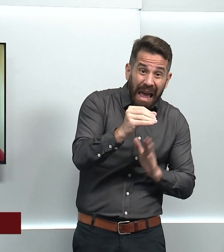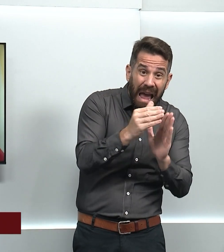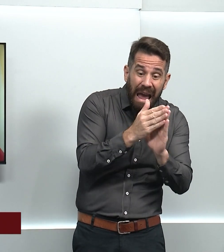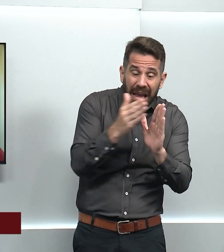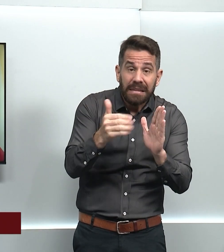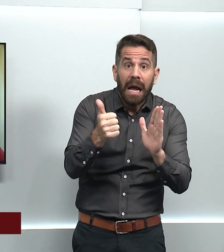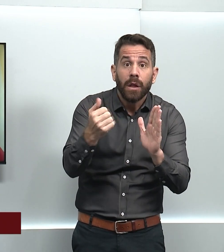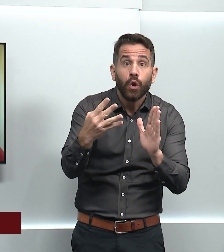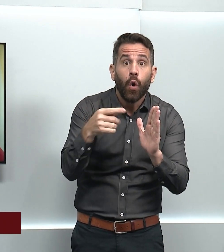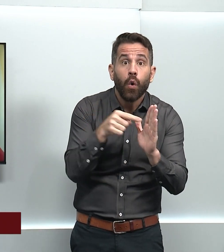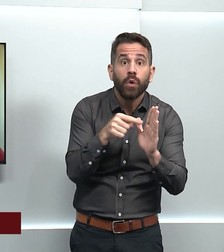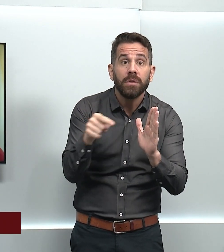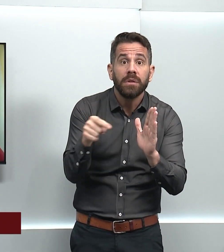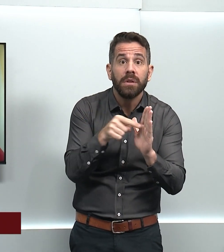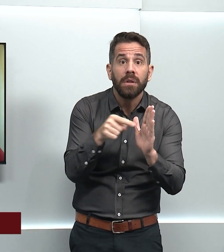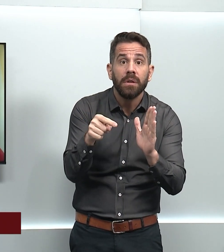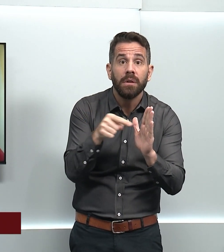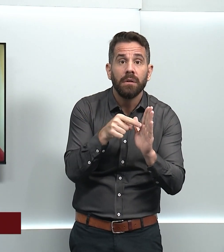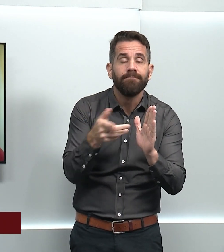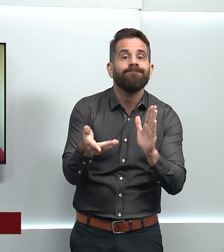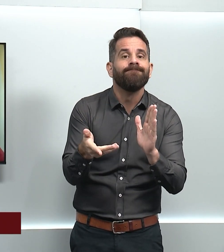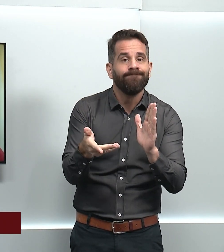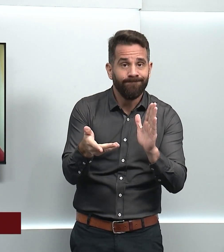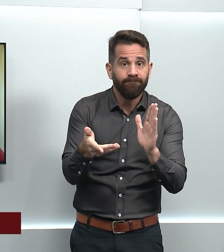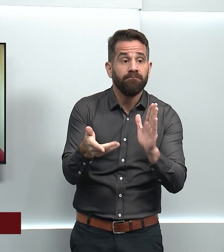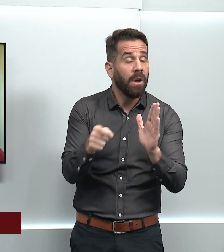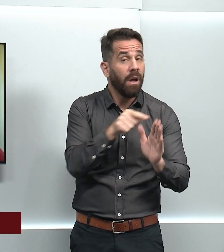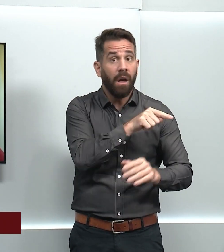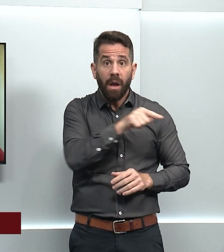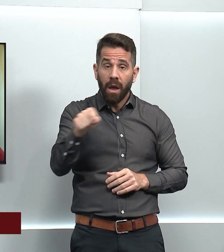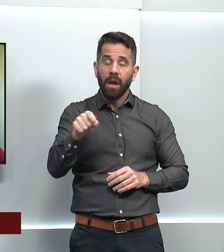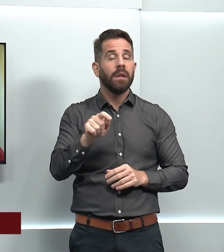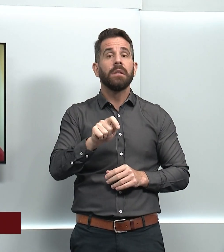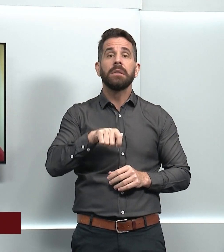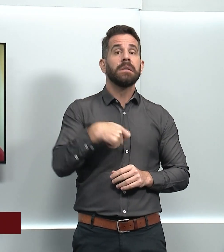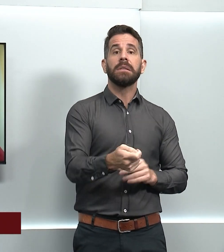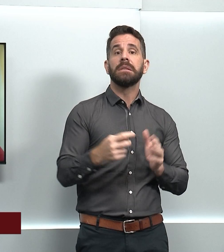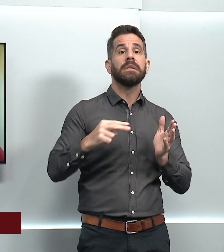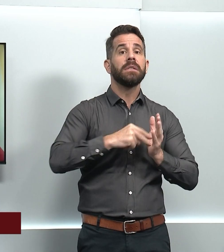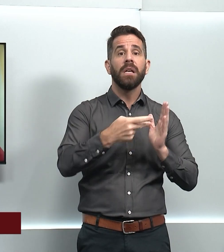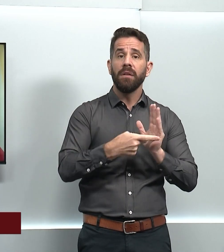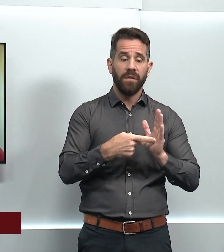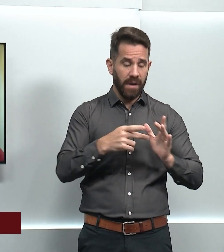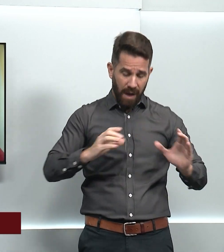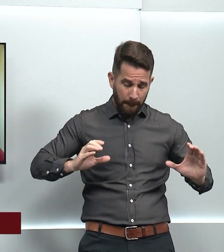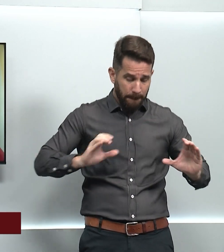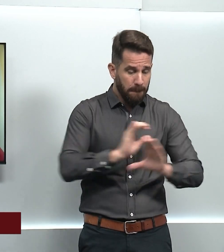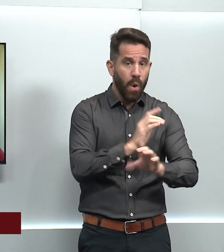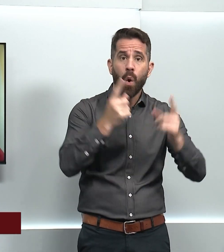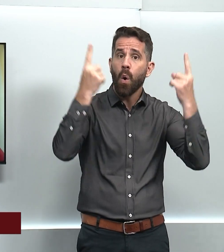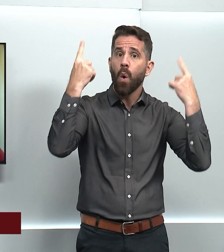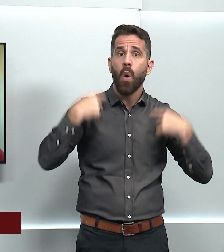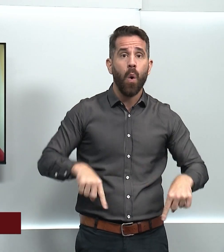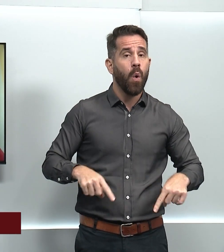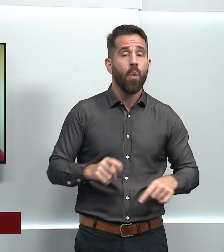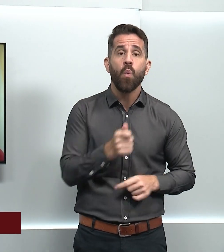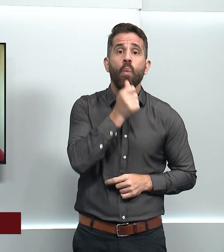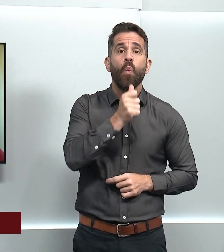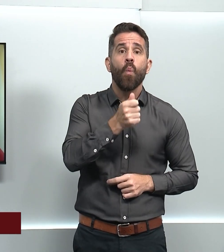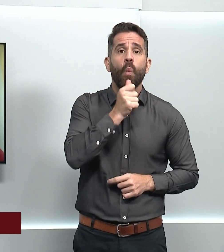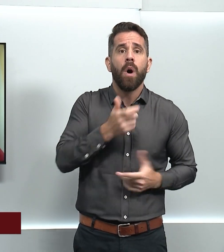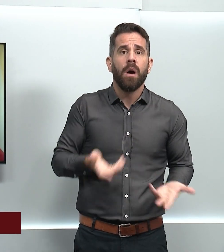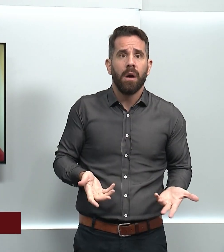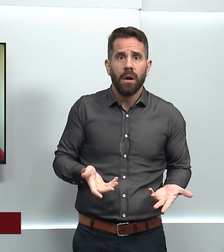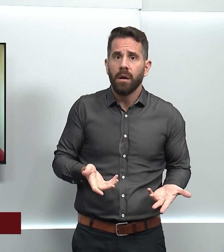Então, né, ali quando a adolescente está, o corpo dela se formando, quando ela tem um bebê, né, o corpo dela precisa de dividir